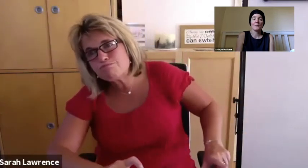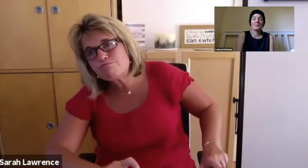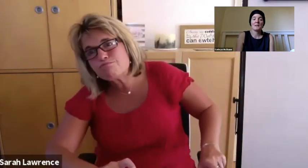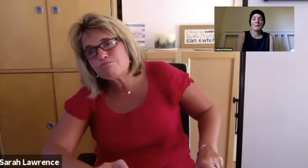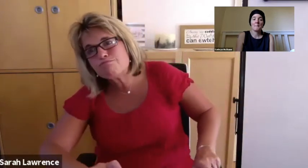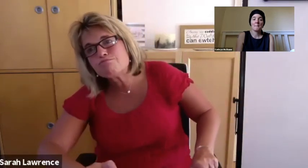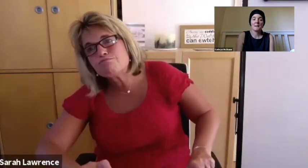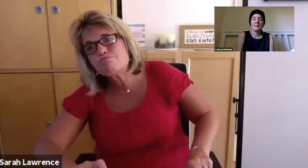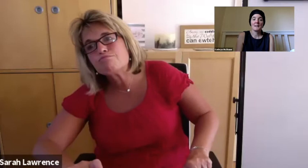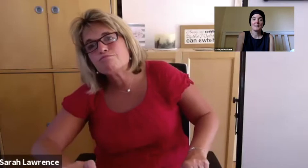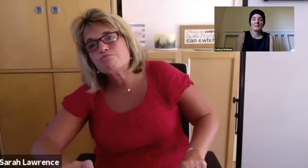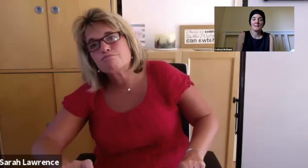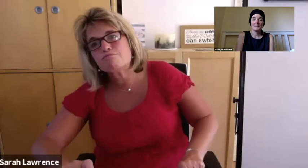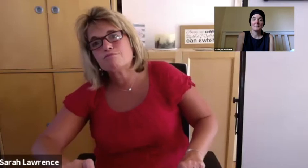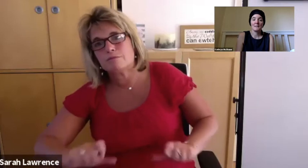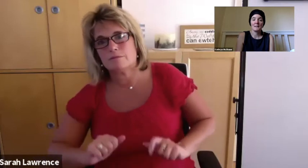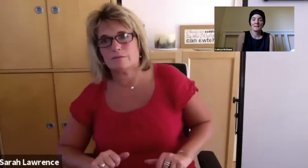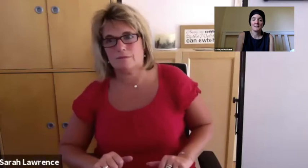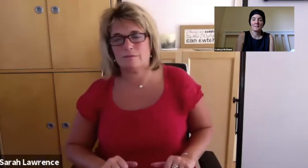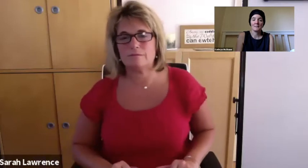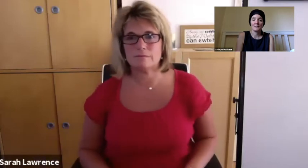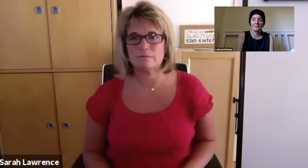wedyn barhau fel hyn.